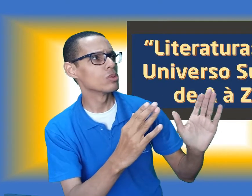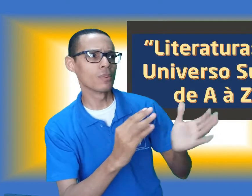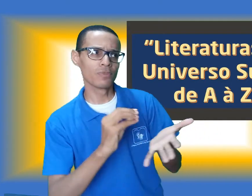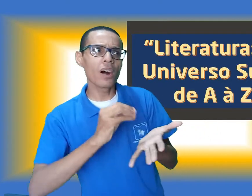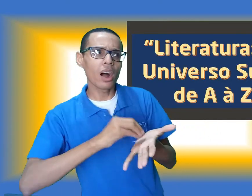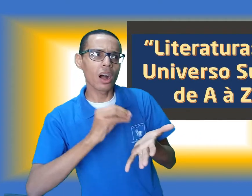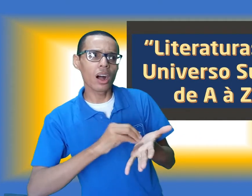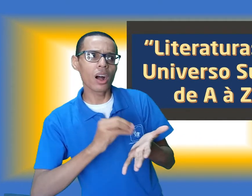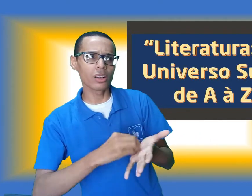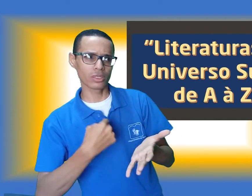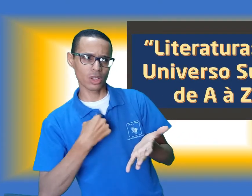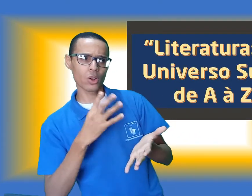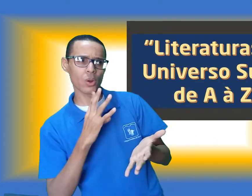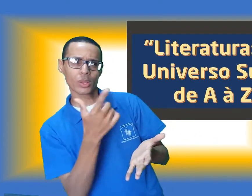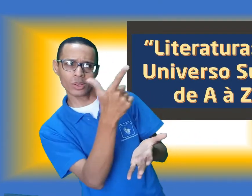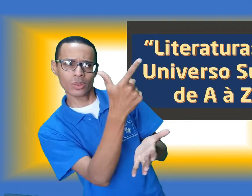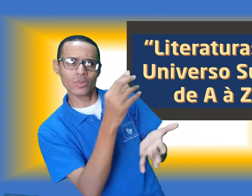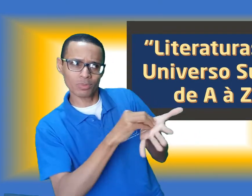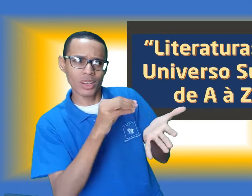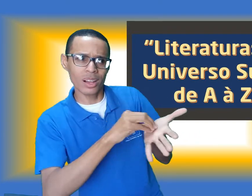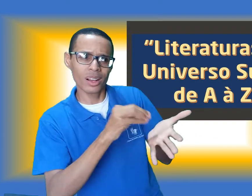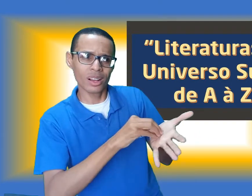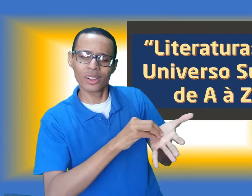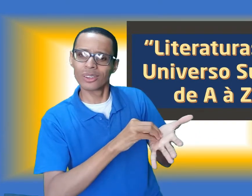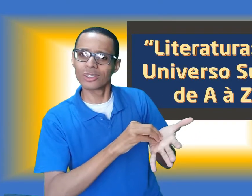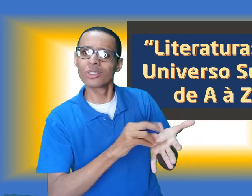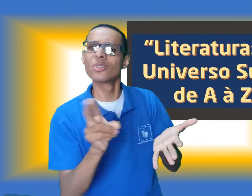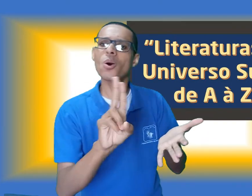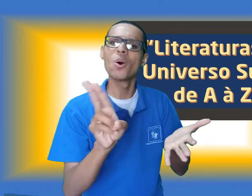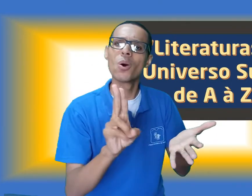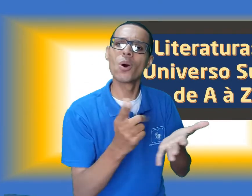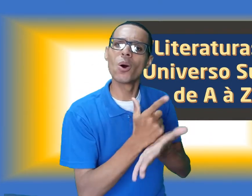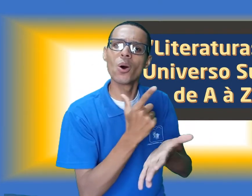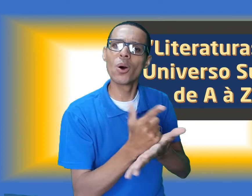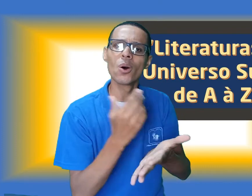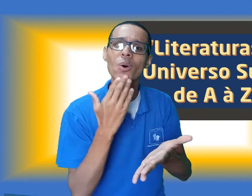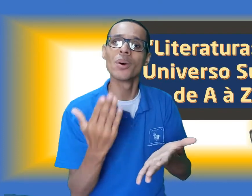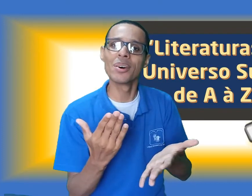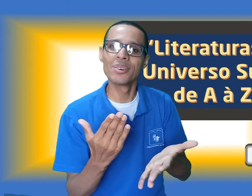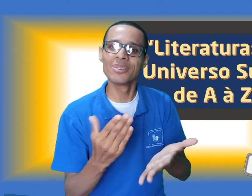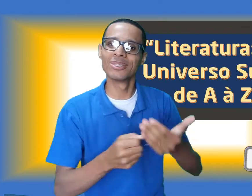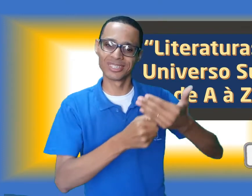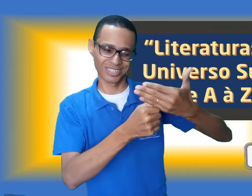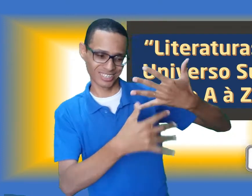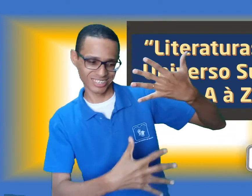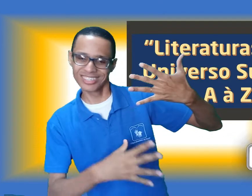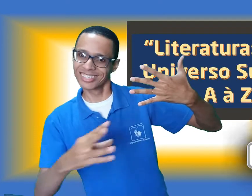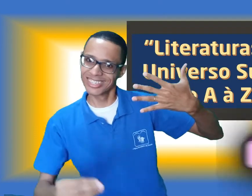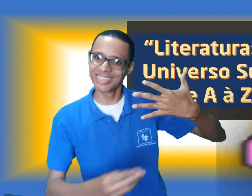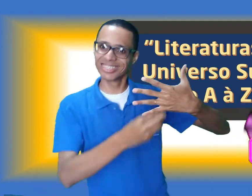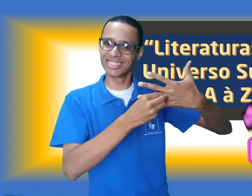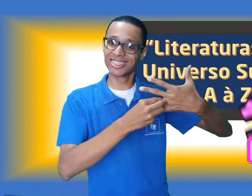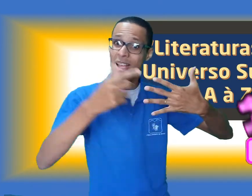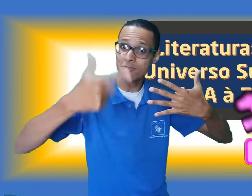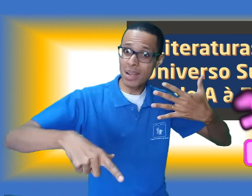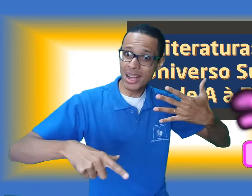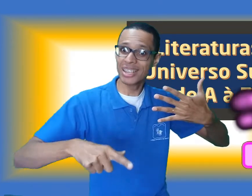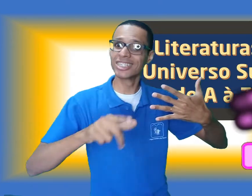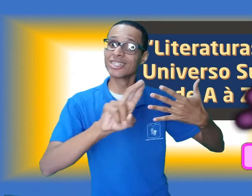conhece deixa o nome dele nos comentários além de deixar o seu para que na próxima edição